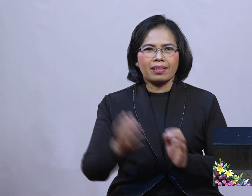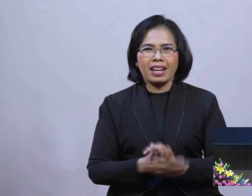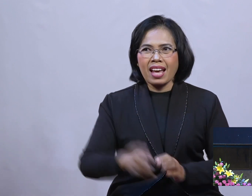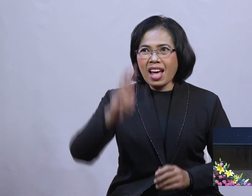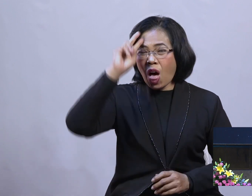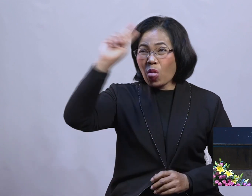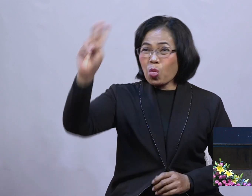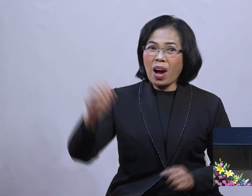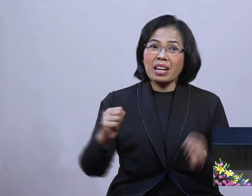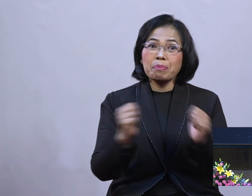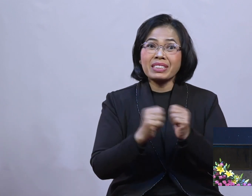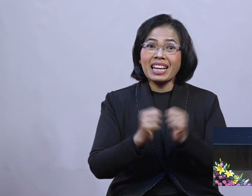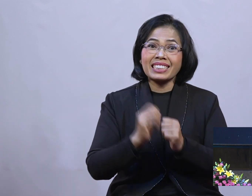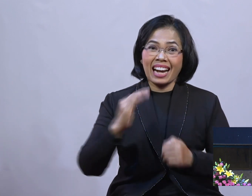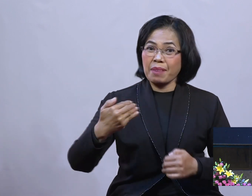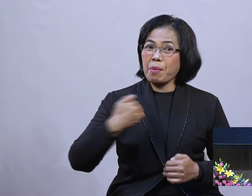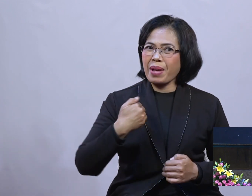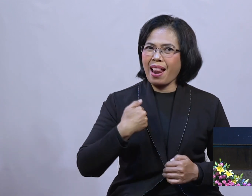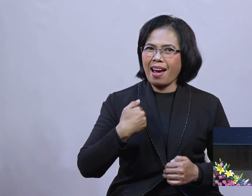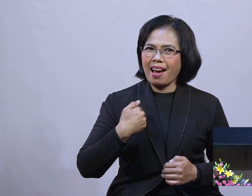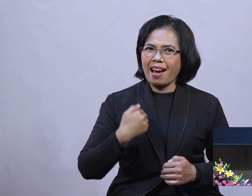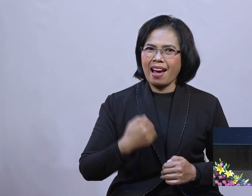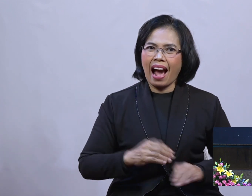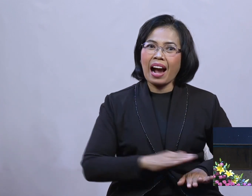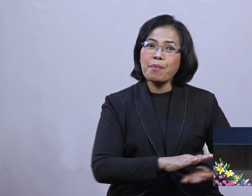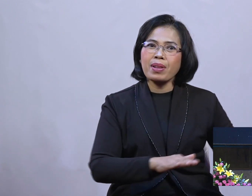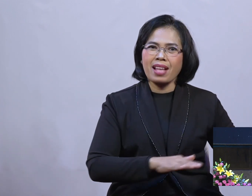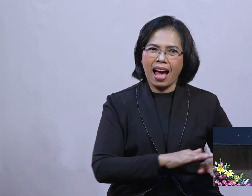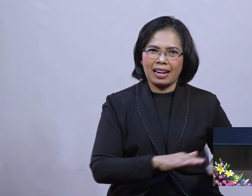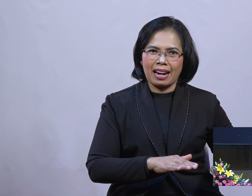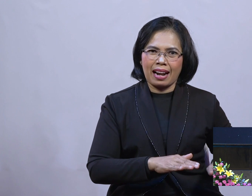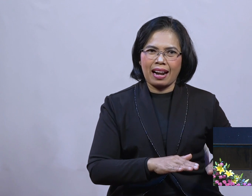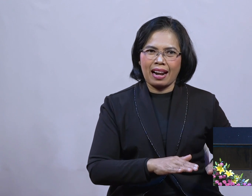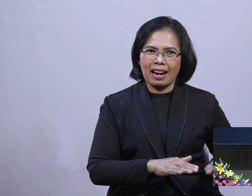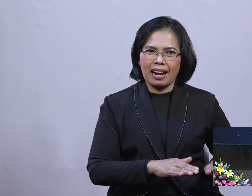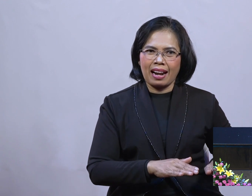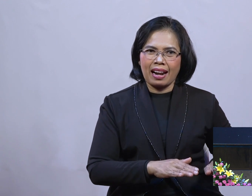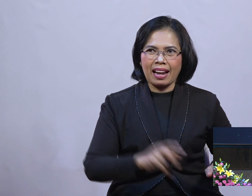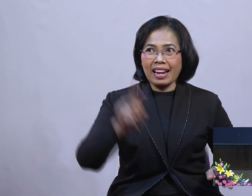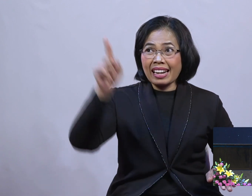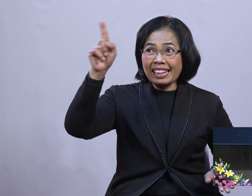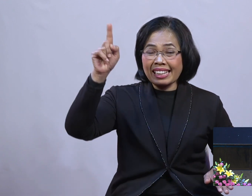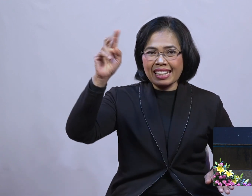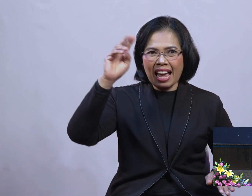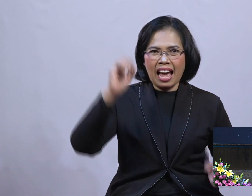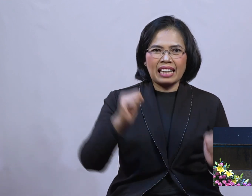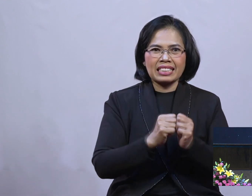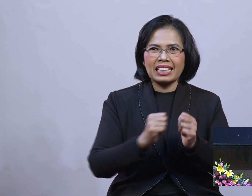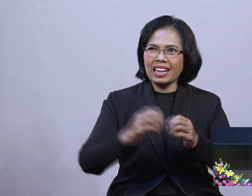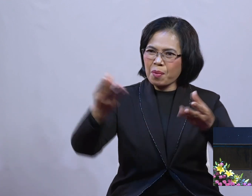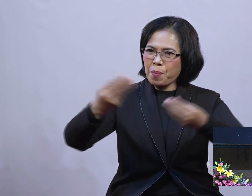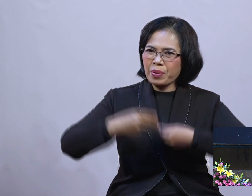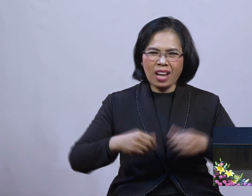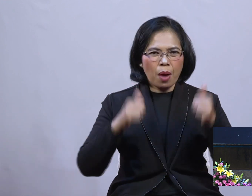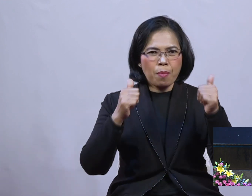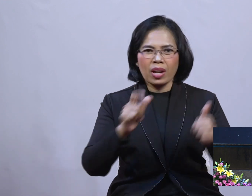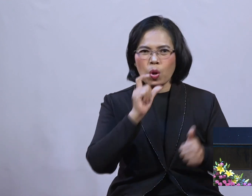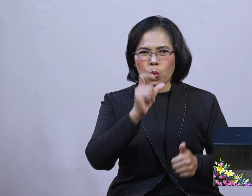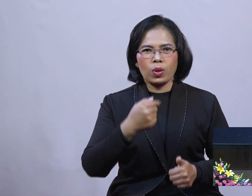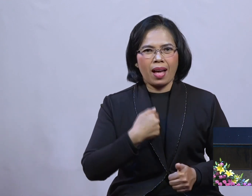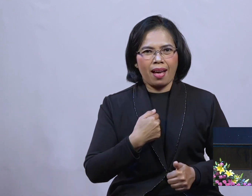akan Bella saya kan Tuhan janji akan prihara saya kan Tuan gaji akan beri yang terbaik buat